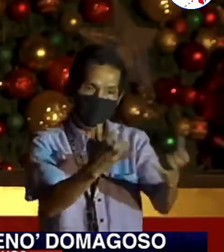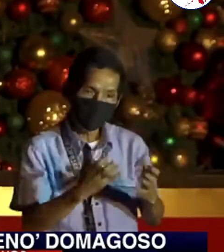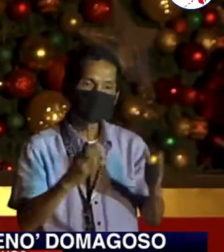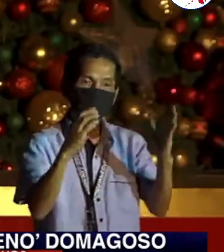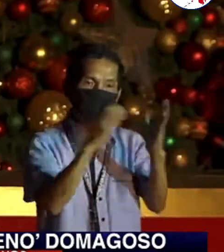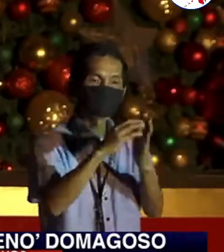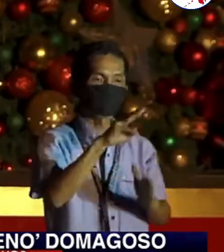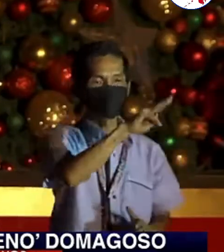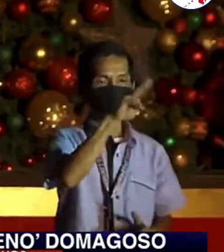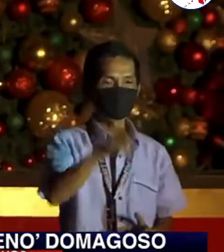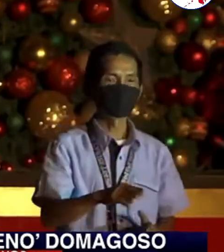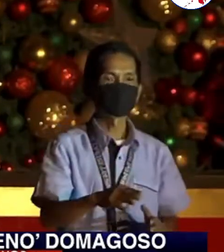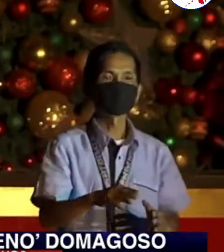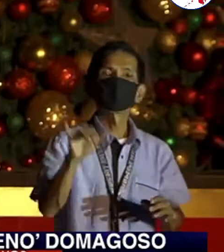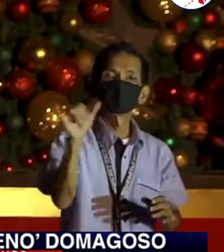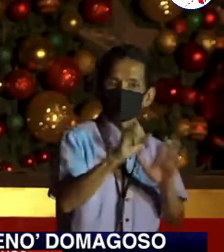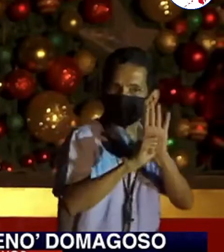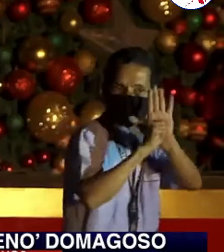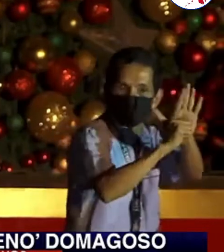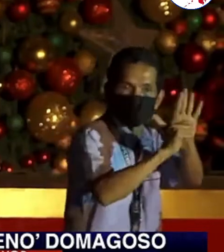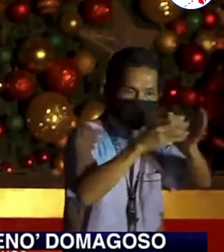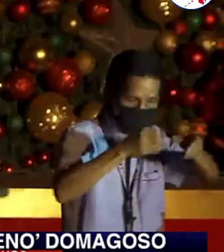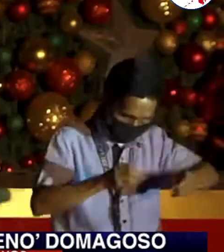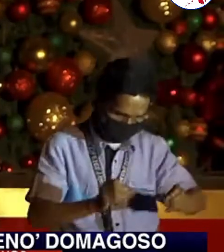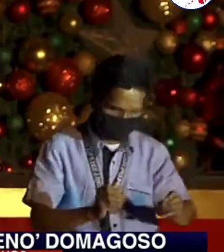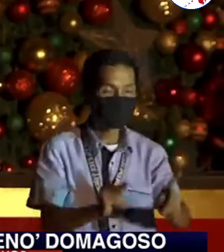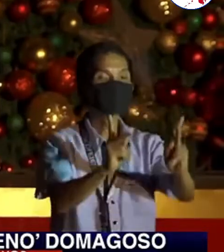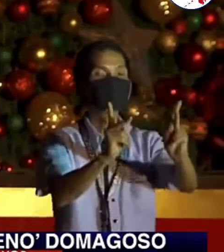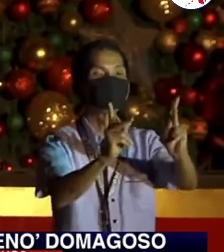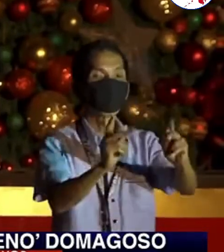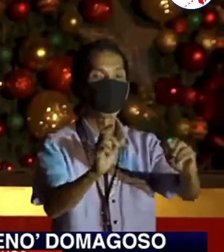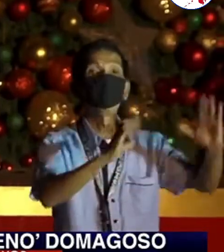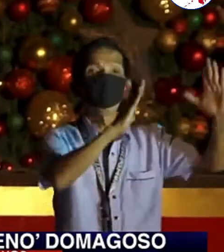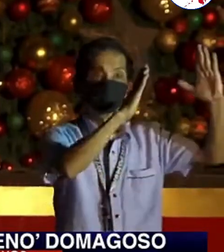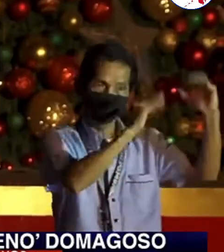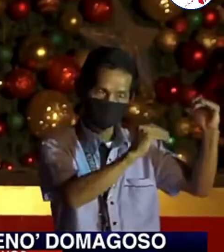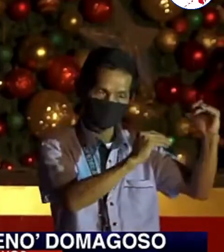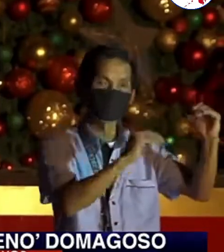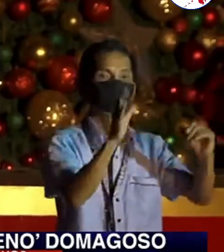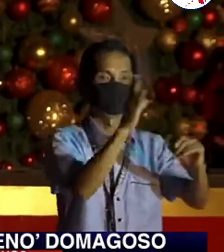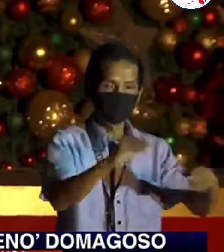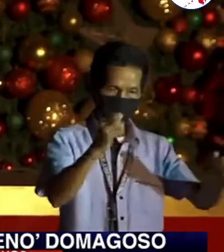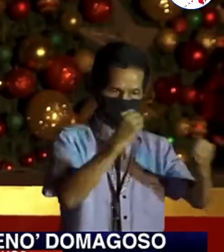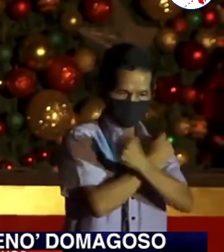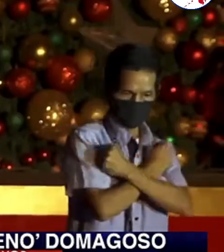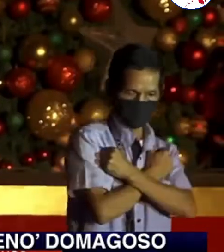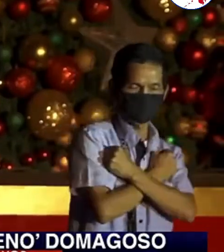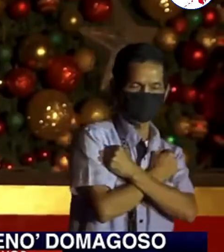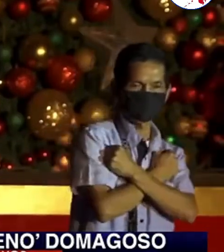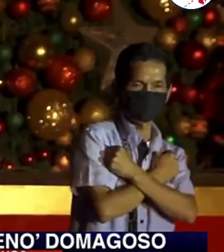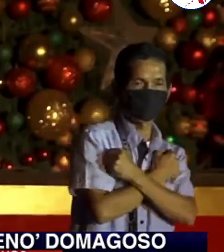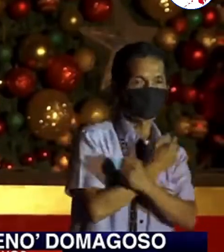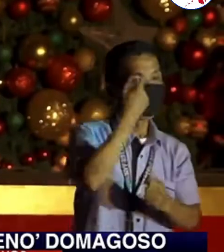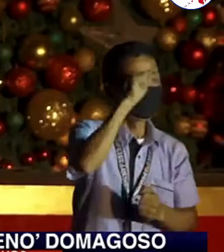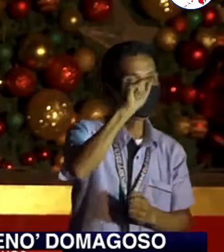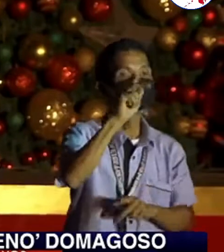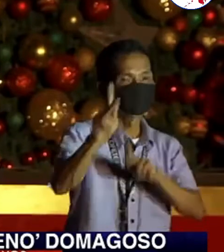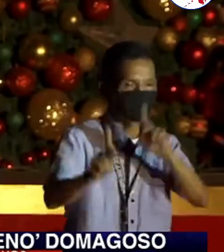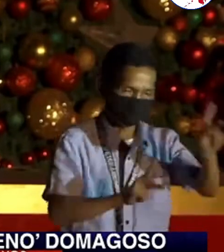of Manila to be the symbol of opportunity, hope, and love for